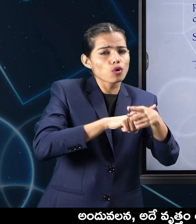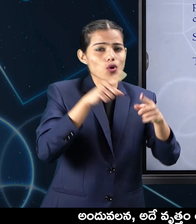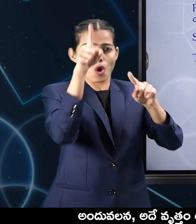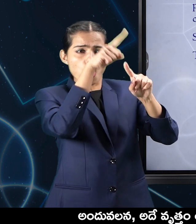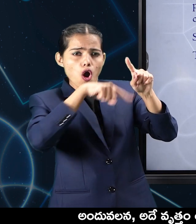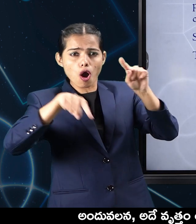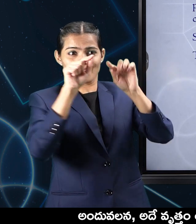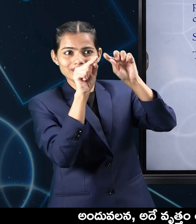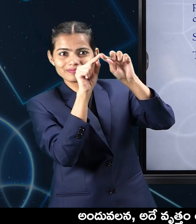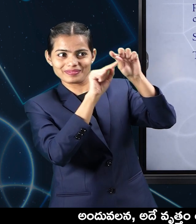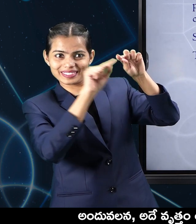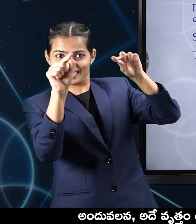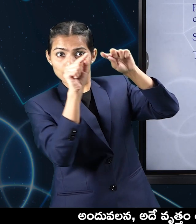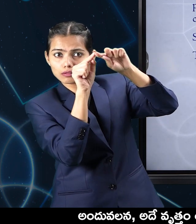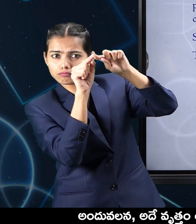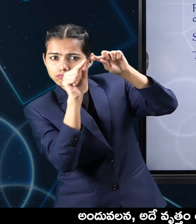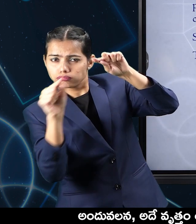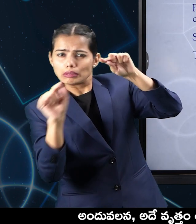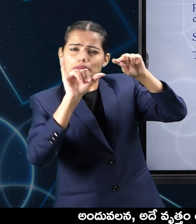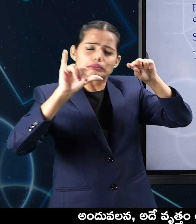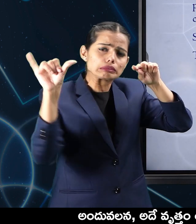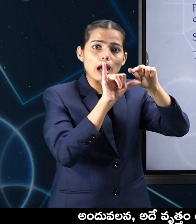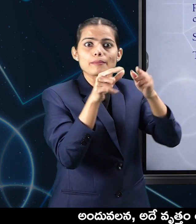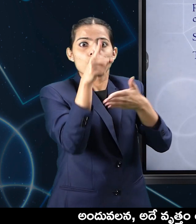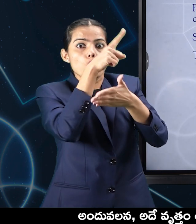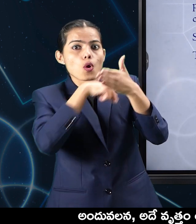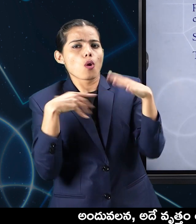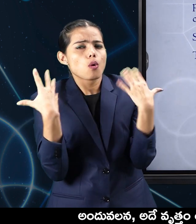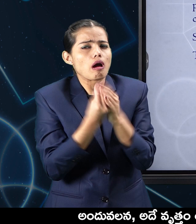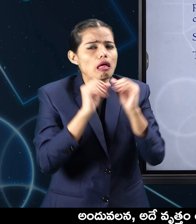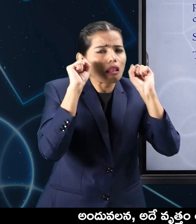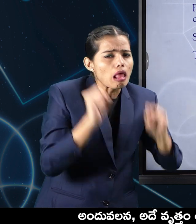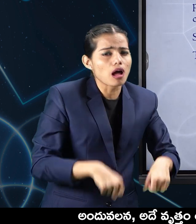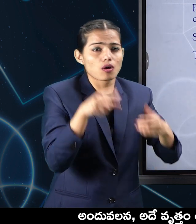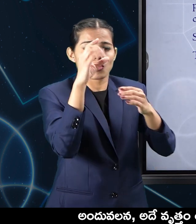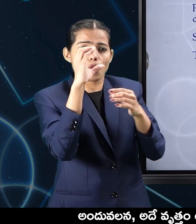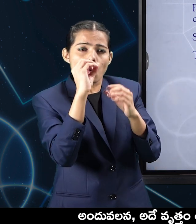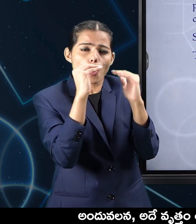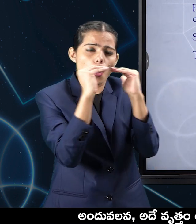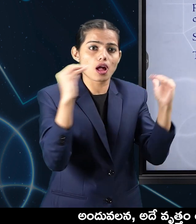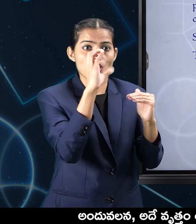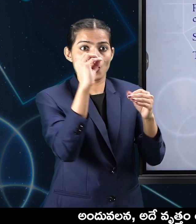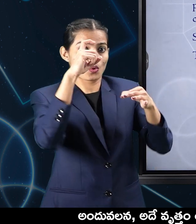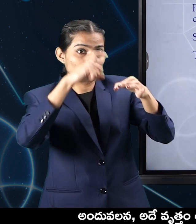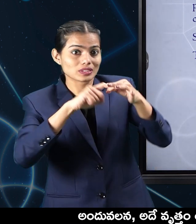అందువలన అదే వృత్తం యొక్క వ్యాసార్థం నుండి మనం OQ = QR అని వ్రాయవచ్చు.